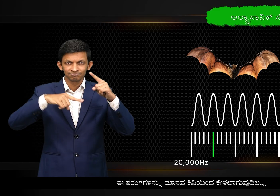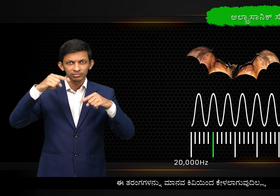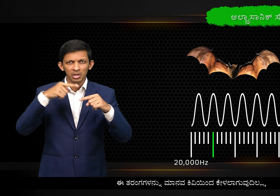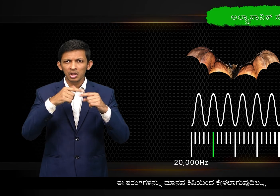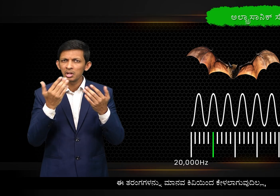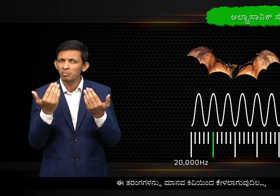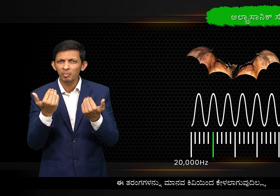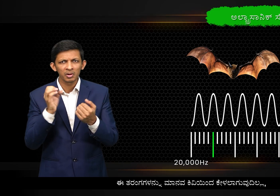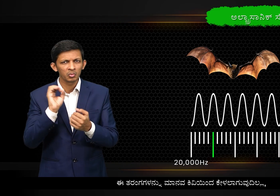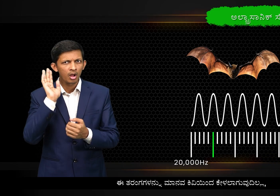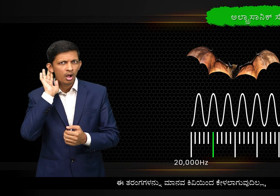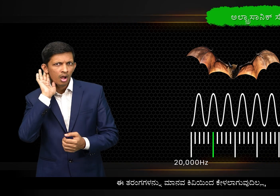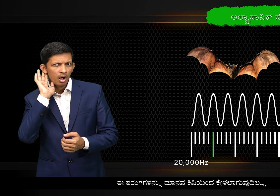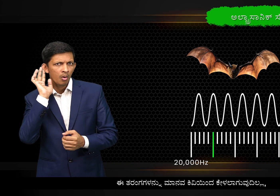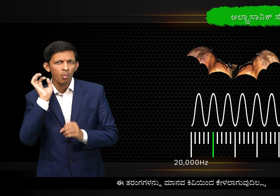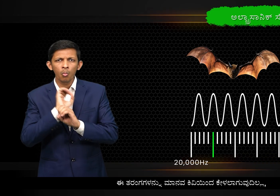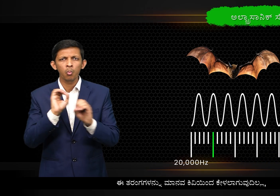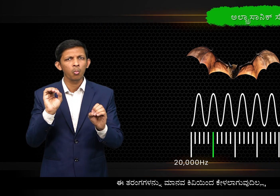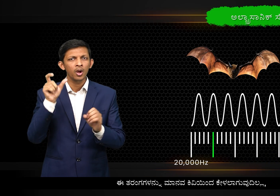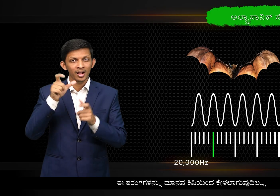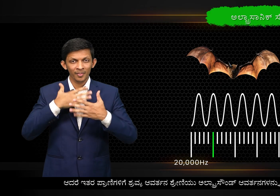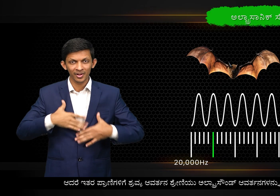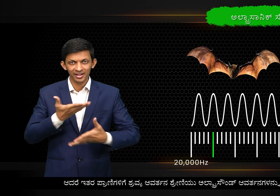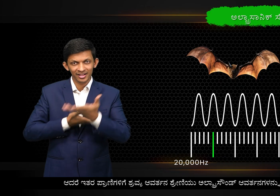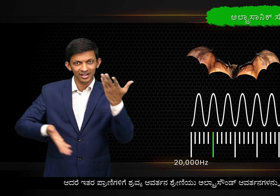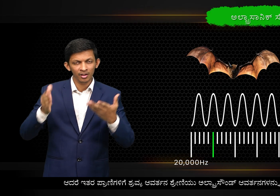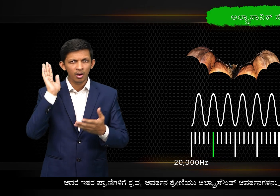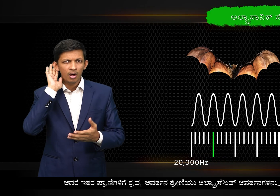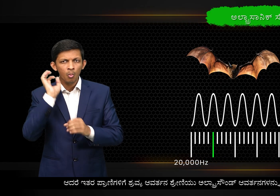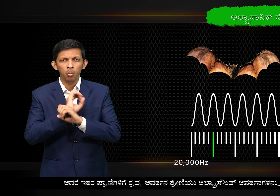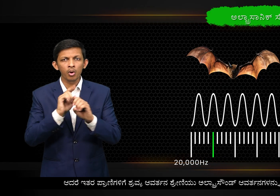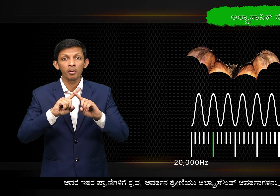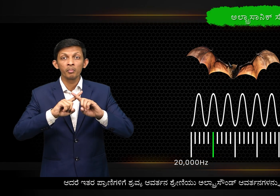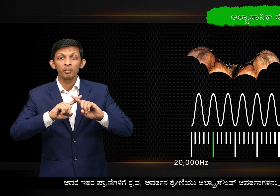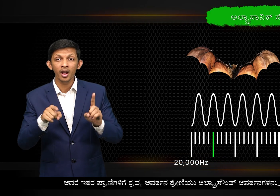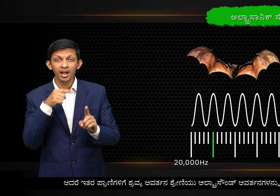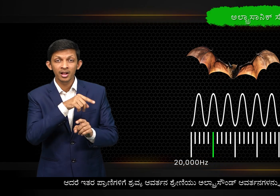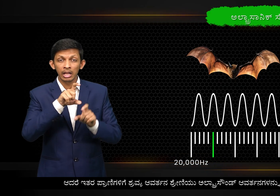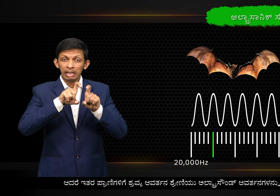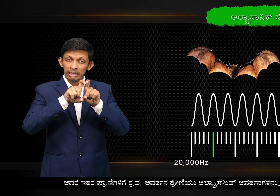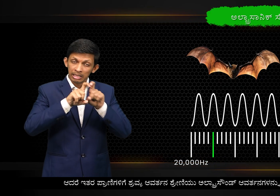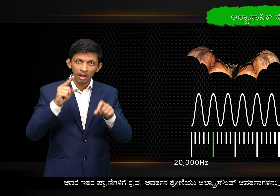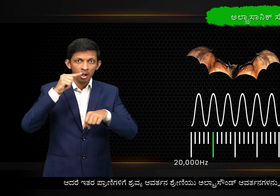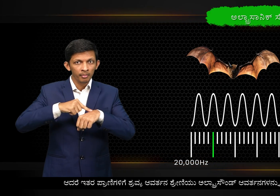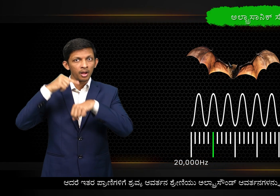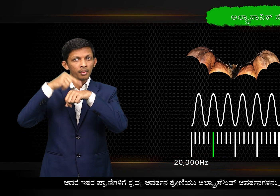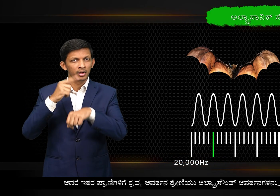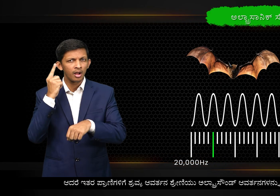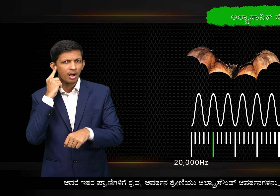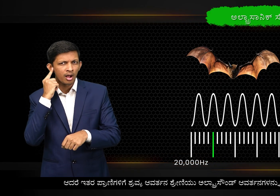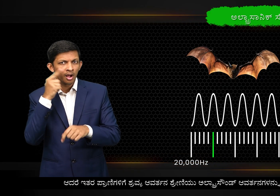ಈ ತರಂಗಗಳನ್ನು ಮಾನವ ಕಿವಿಯಿಂದ ಕೇಳಲಾಗುವುದಿಲ್ಲ, ಆದರೆ ಇತರ ಪ್ರಾಣಿಗಳಿಗೆ ಶ್ರವ್ಯ ಆವರ್ತನ